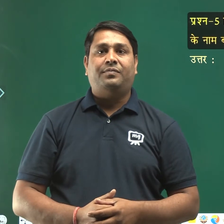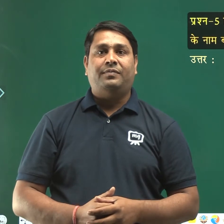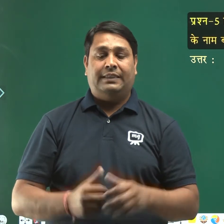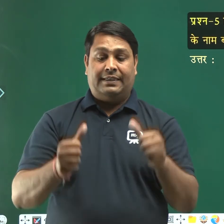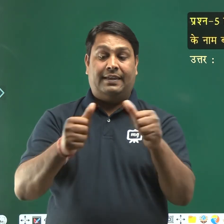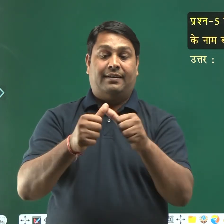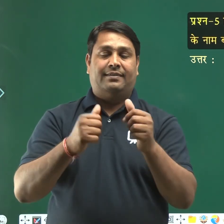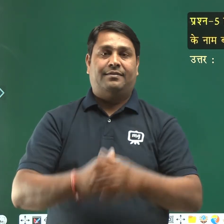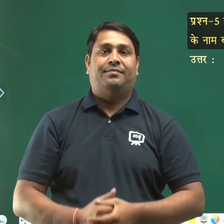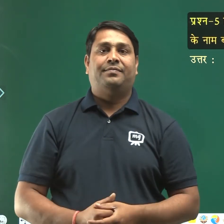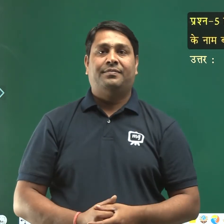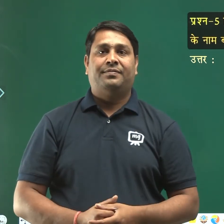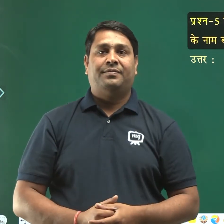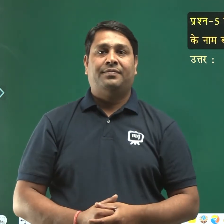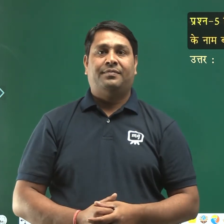उत्तर,